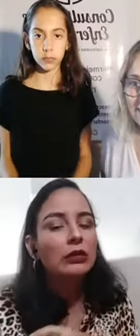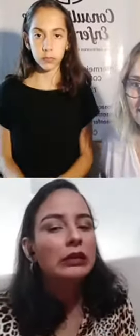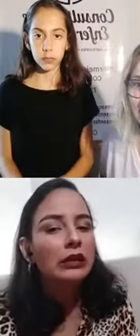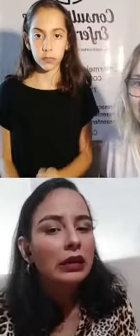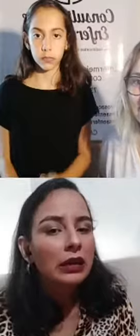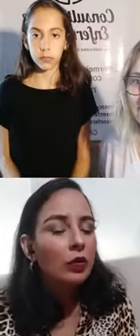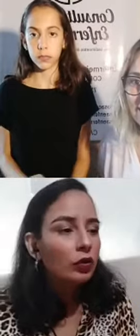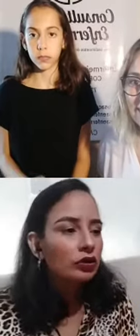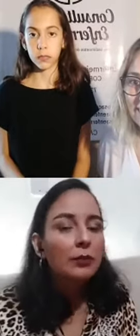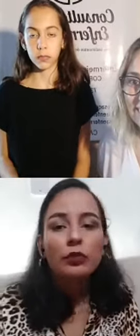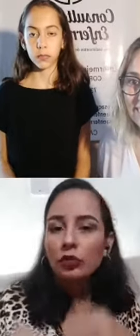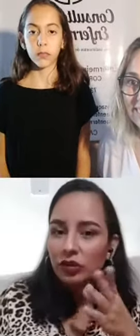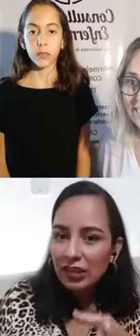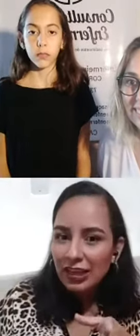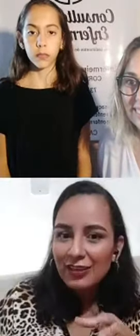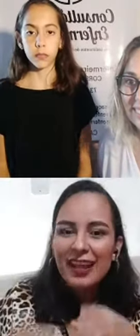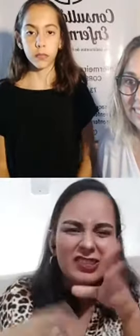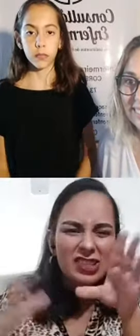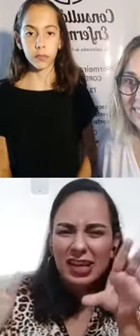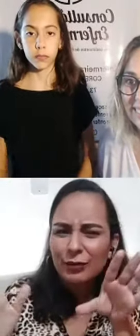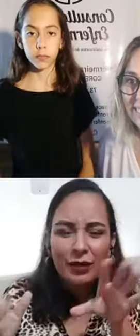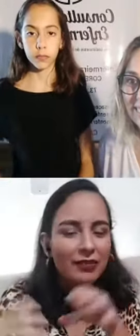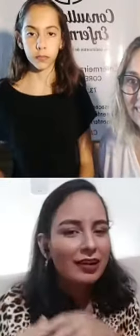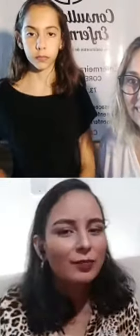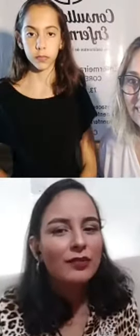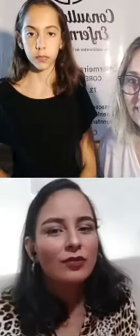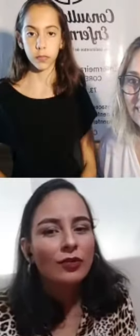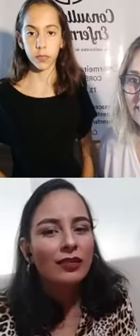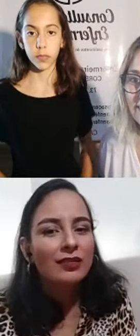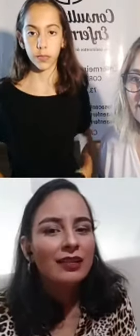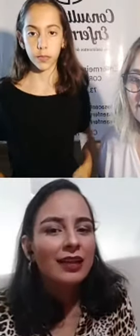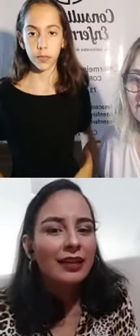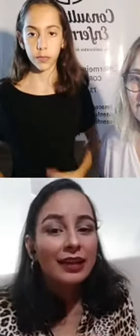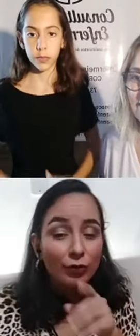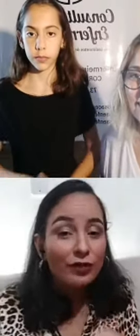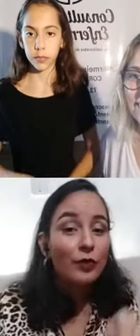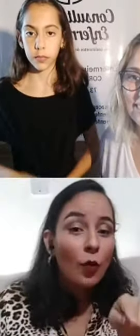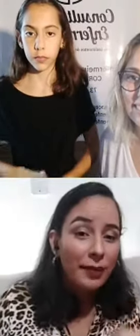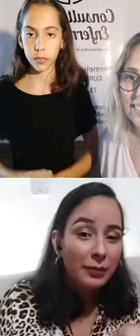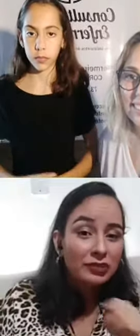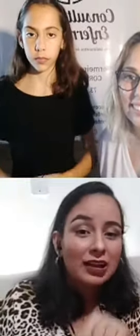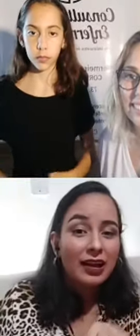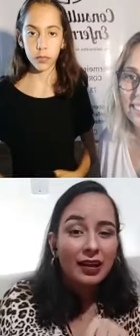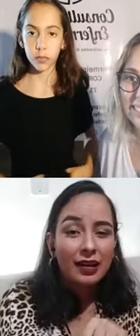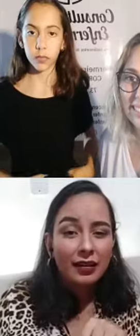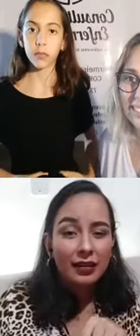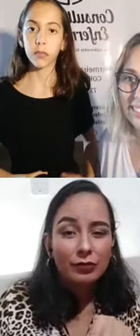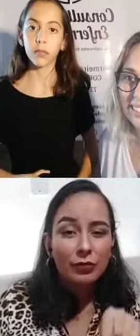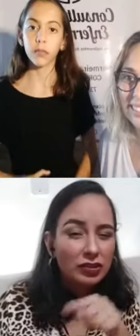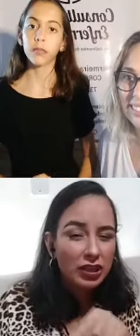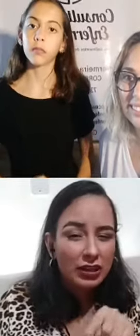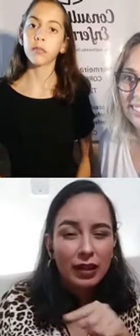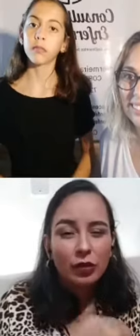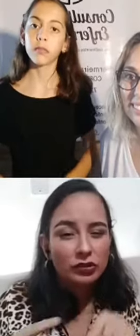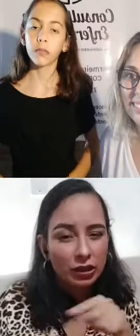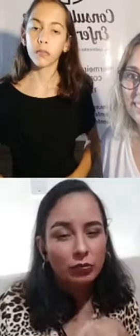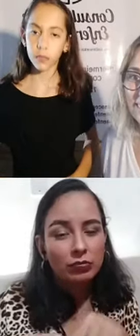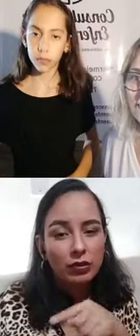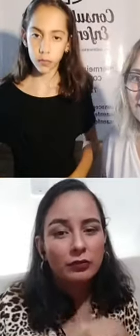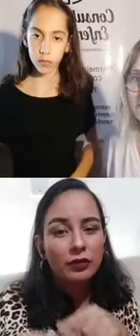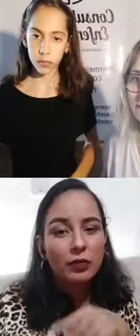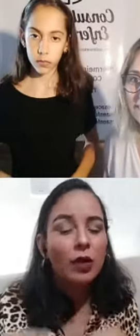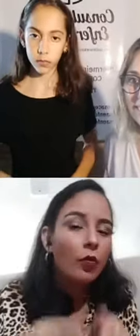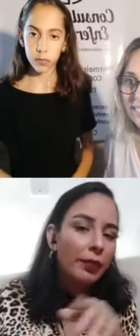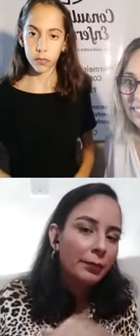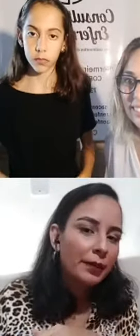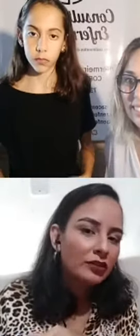que eu li, e eu gostei muito, eu gostaria de sair indicando para várias pessoas, quero inclusive comprar, mas eu não achei na loja que eu